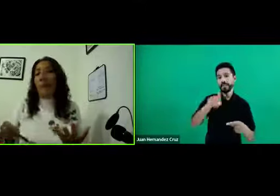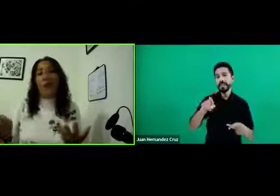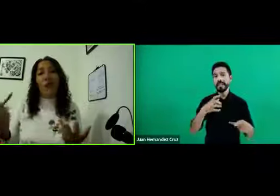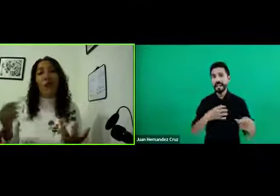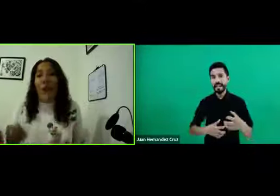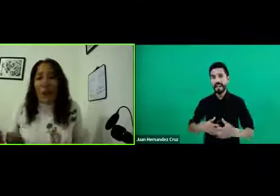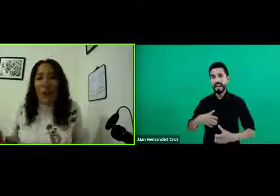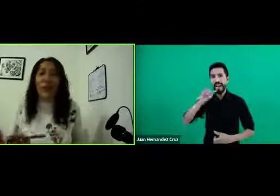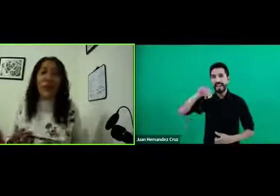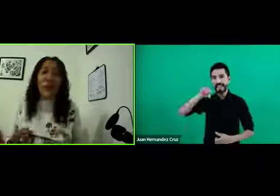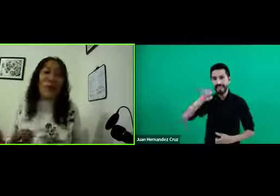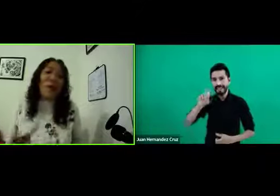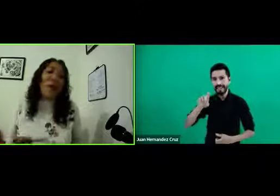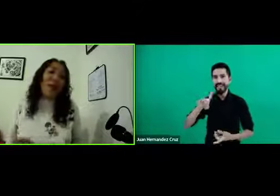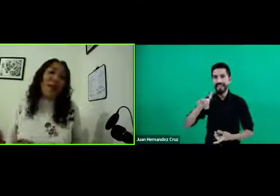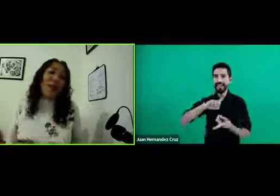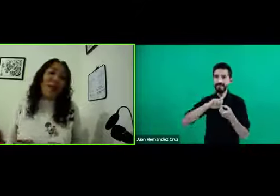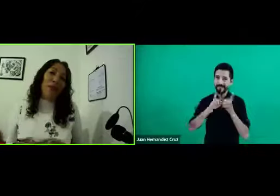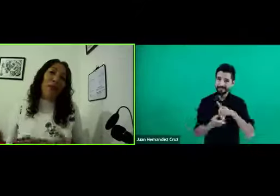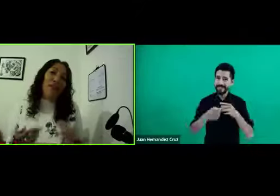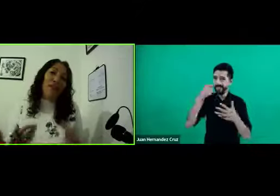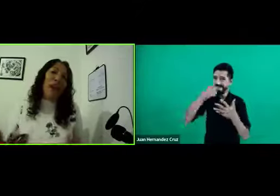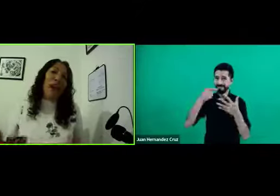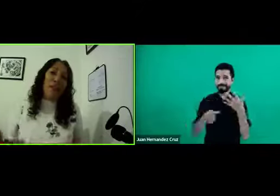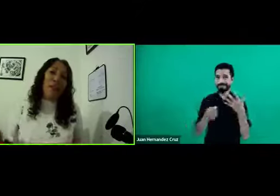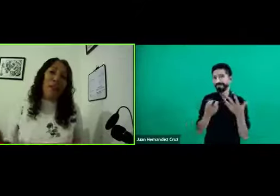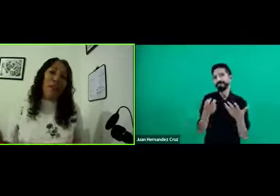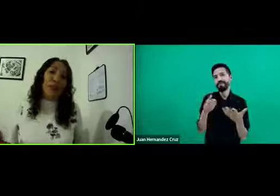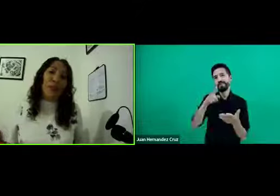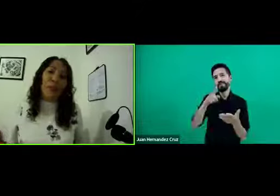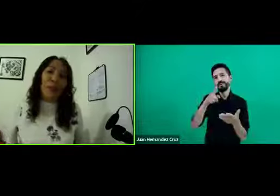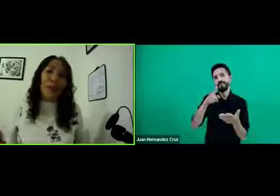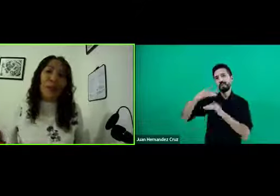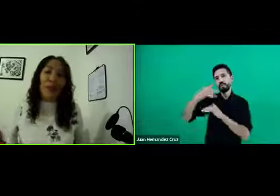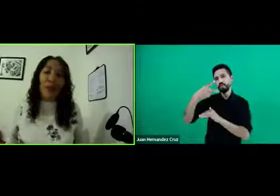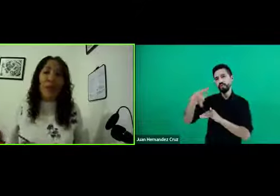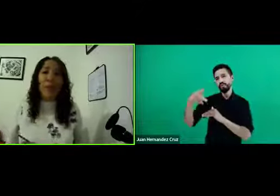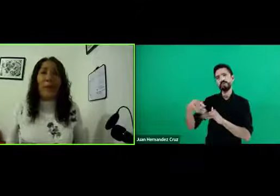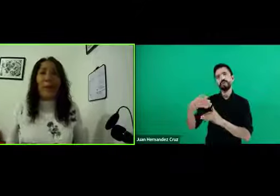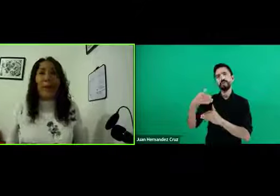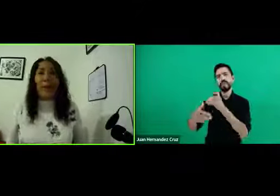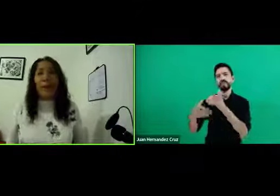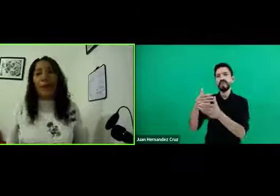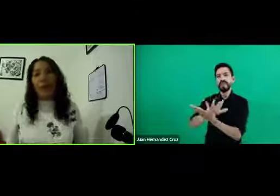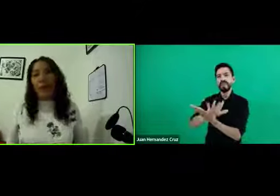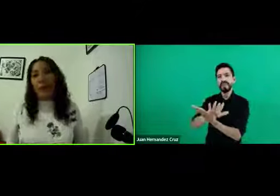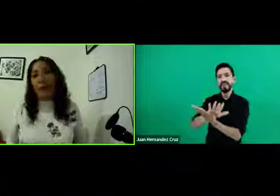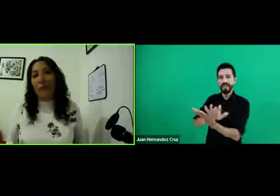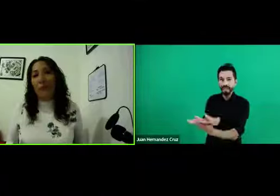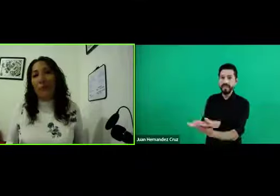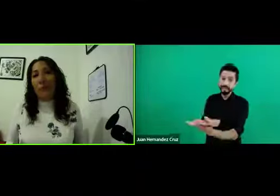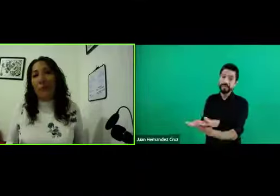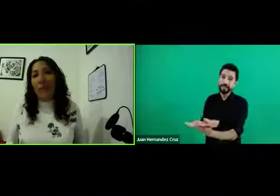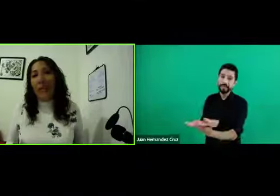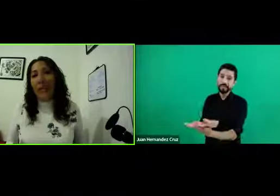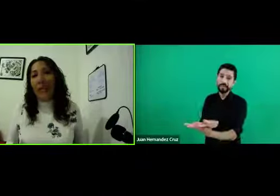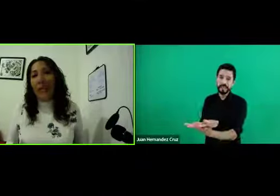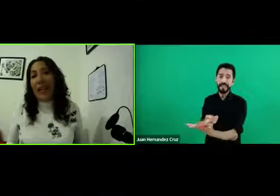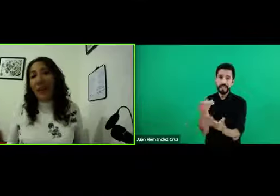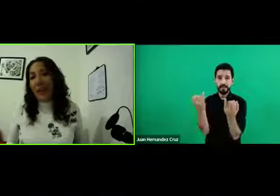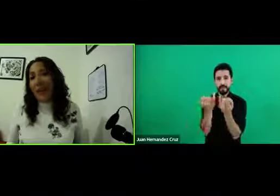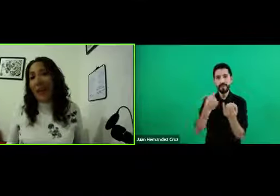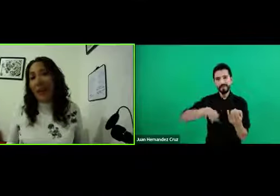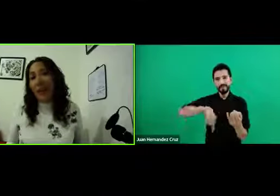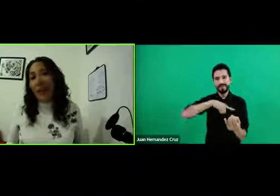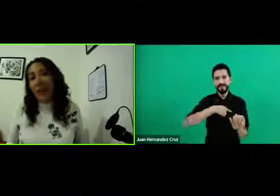o depresión o alguna otra cosa, porque también sería un proceso de discriminación. Consideramos también en Neurosintergia que